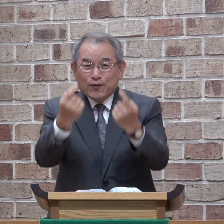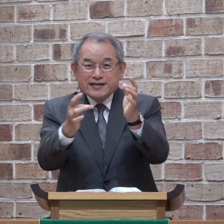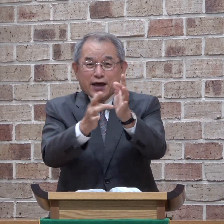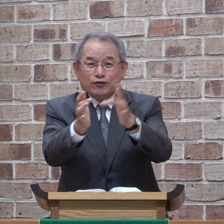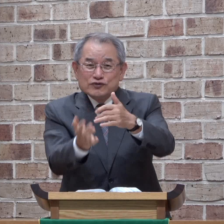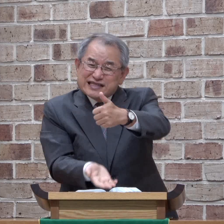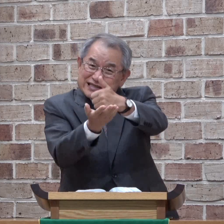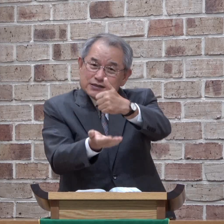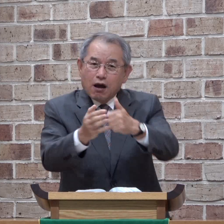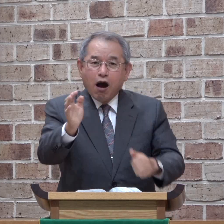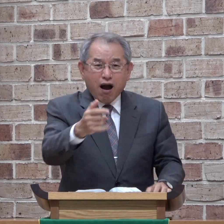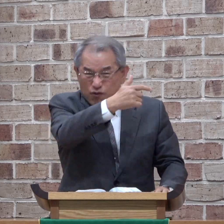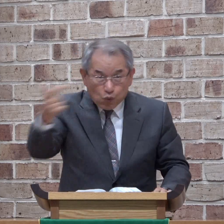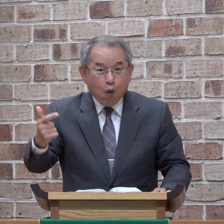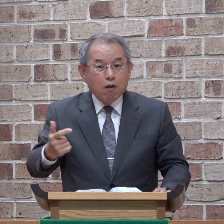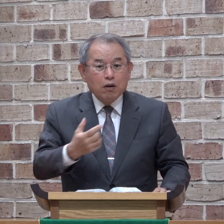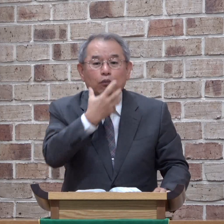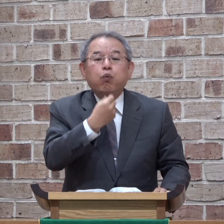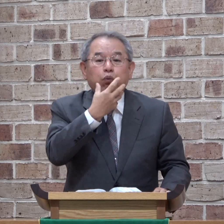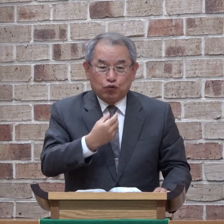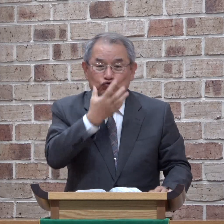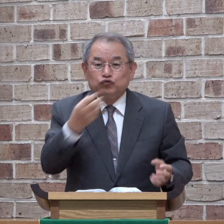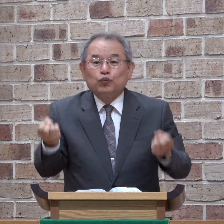다른 사람의 칭찬이 아니라 예수님이 칭찬하는 사람.